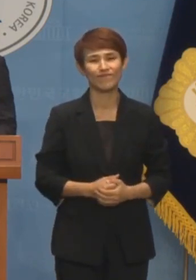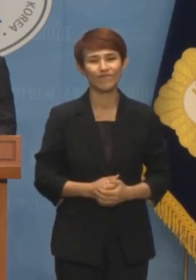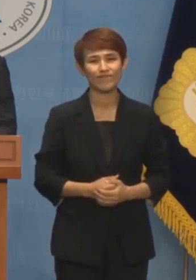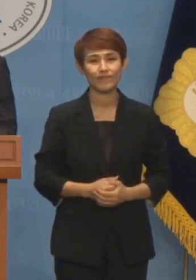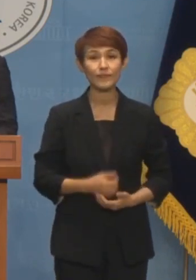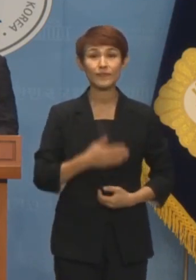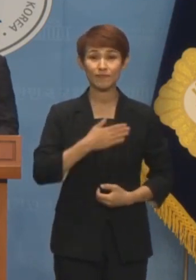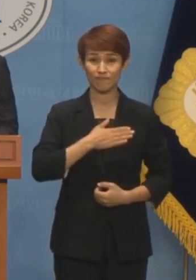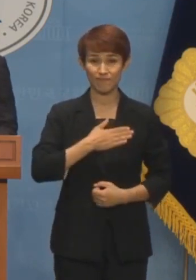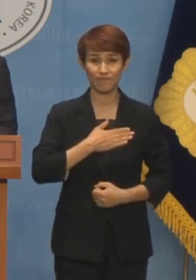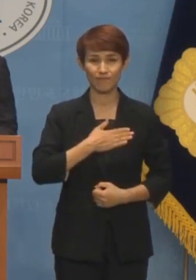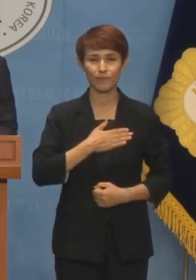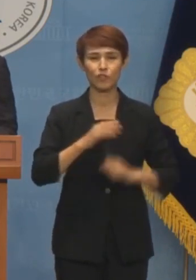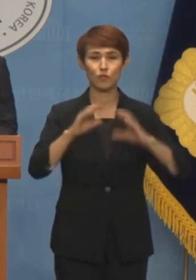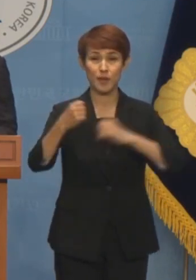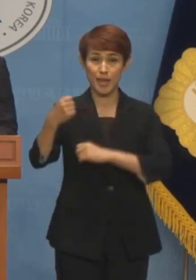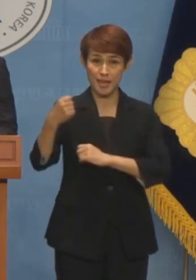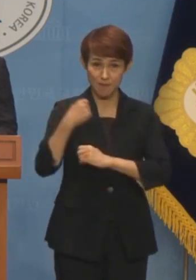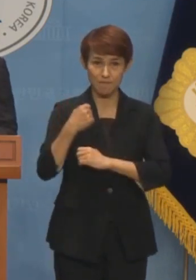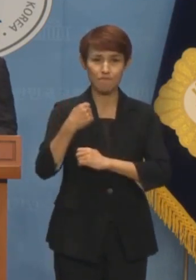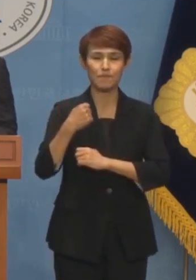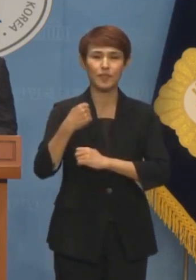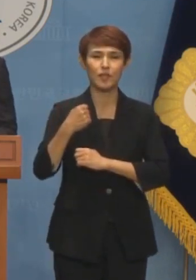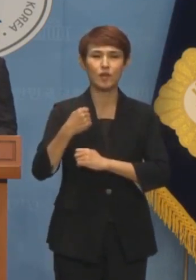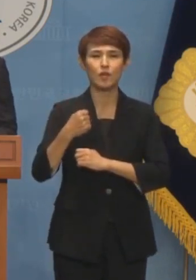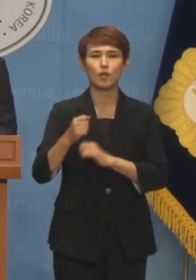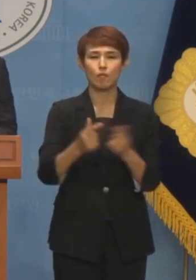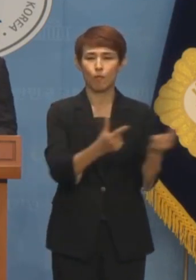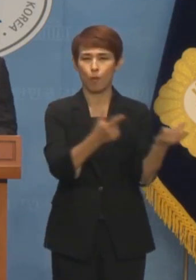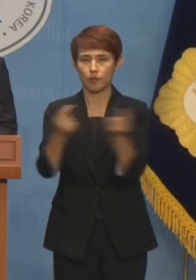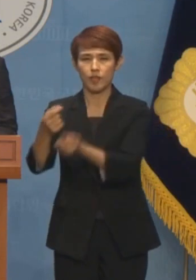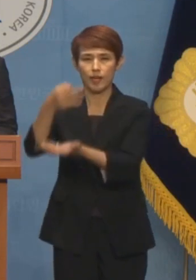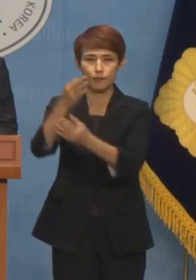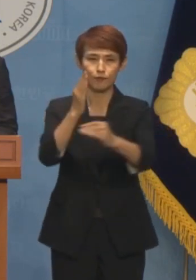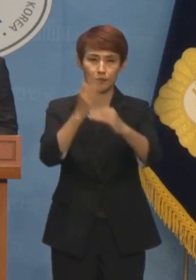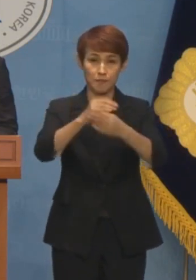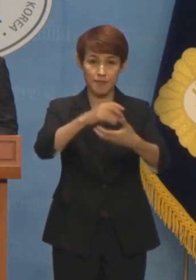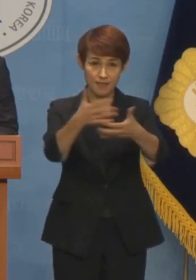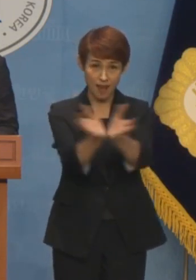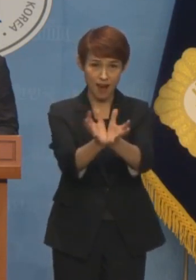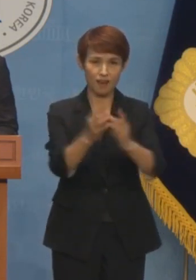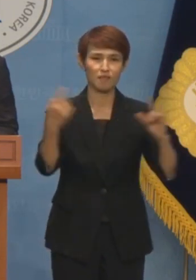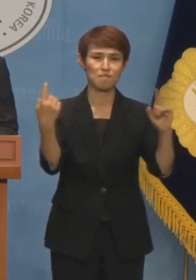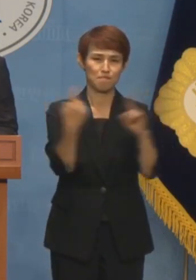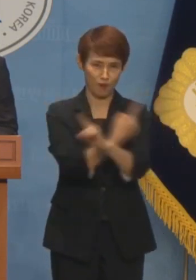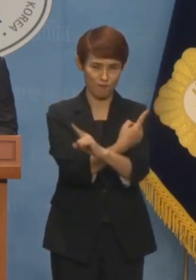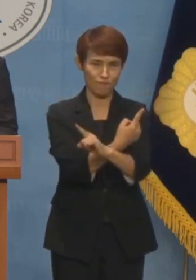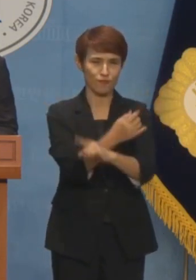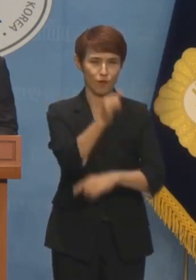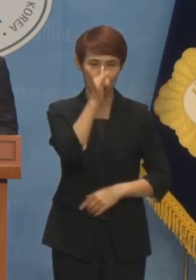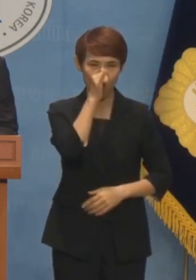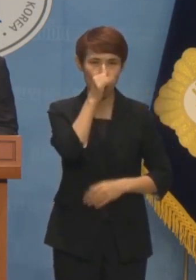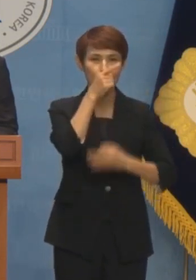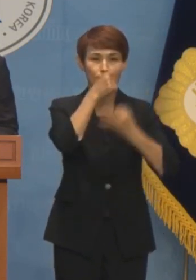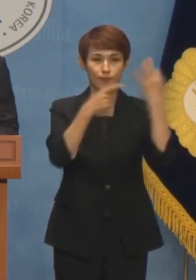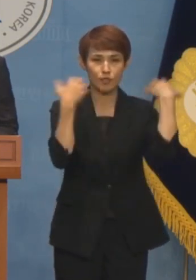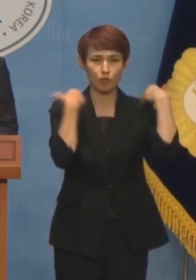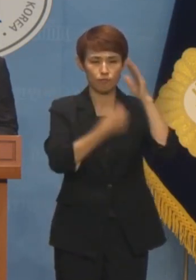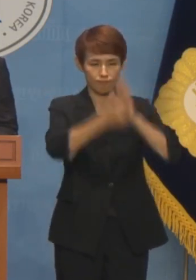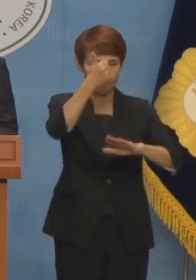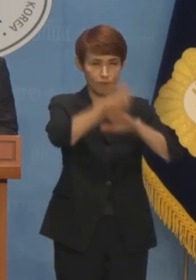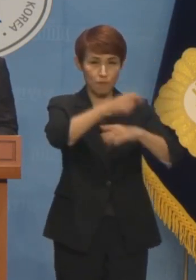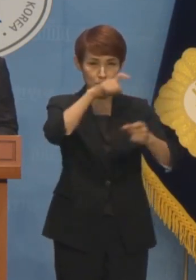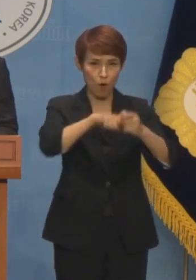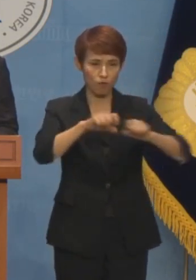저 박준영, 국민의힘을 보편적 가치 중심 정당으로 바꿀 의지, 윤석열 정부의 성공을 위해